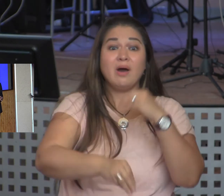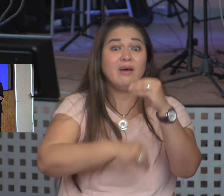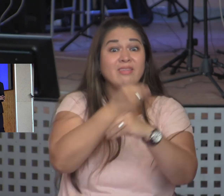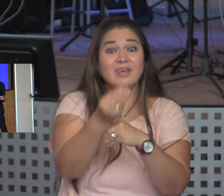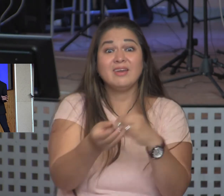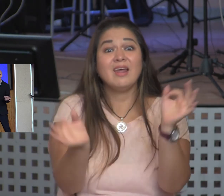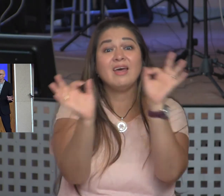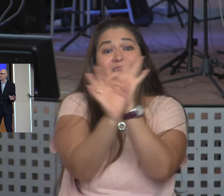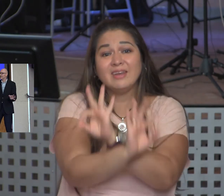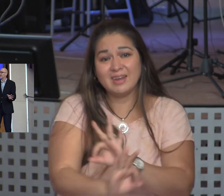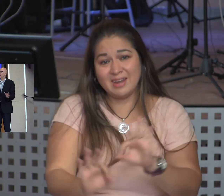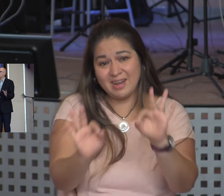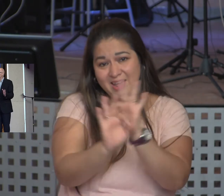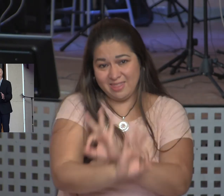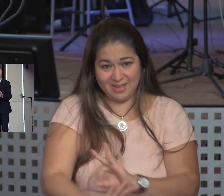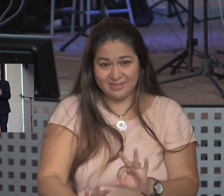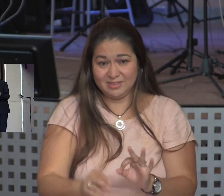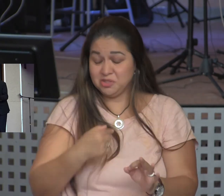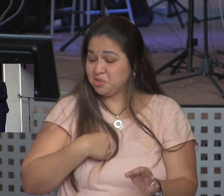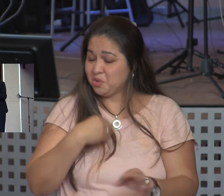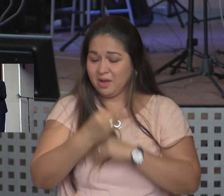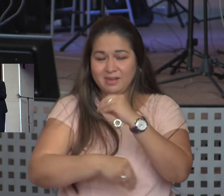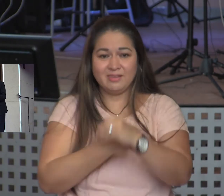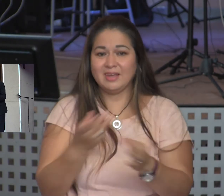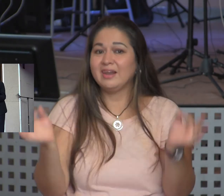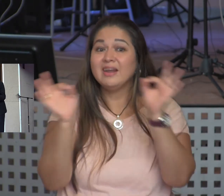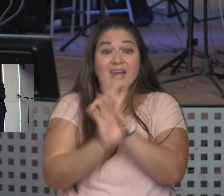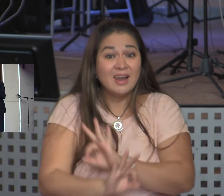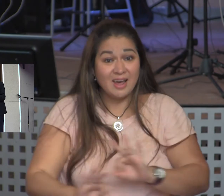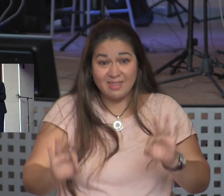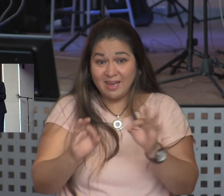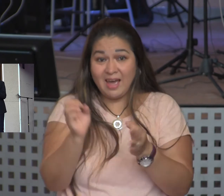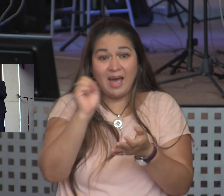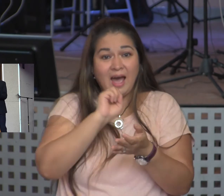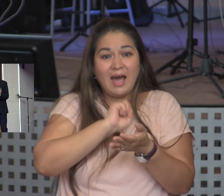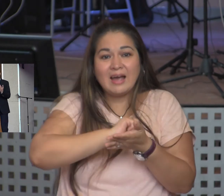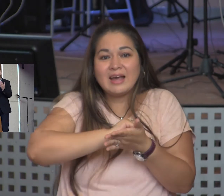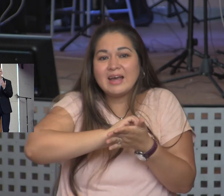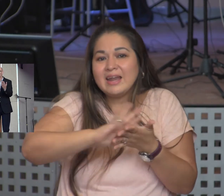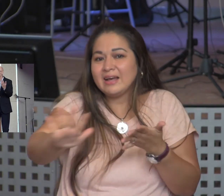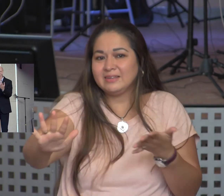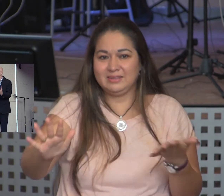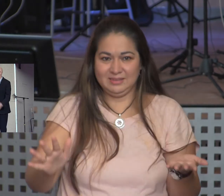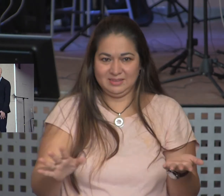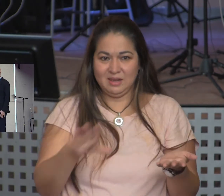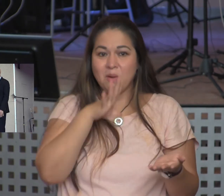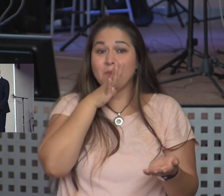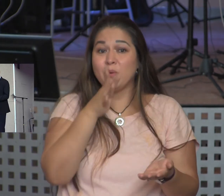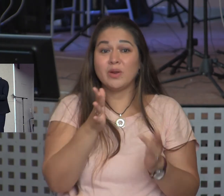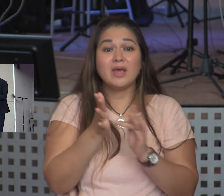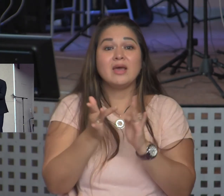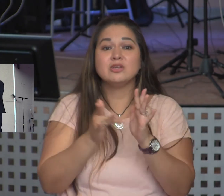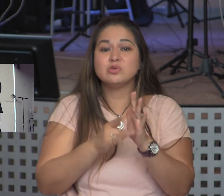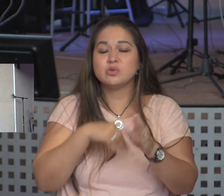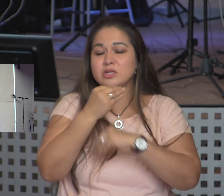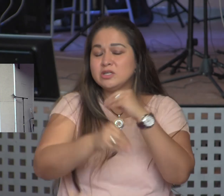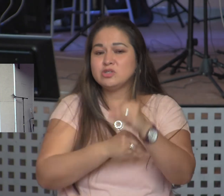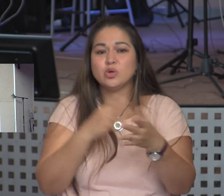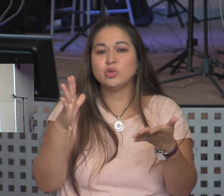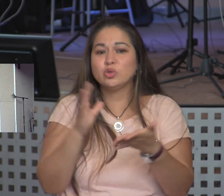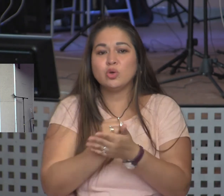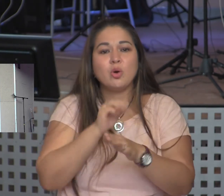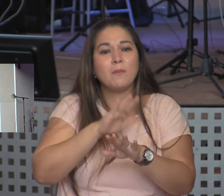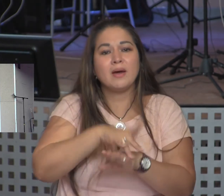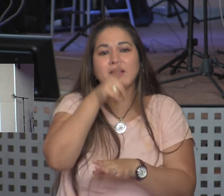¿Sabes quién lo ha hecho? La palabra, el verbo que es Cristo. Él lo ha hecho todo en mi vida. y Él lo sigue